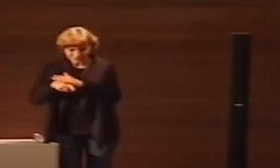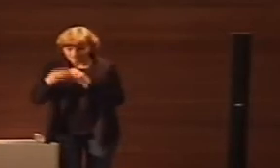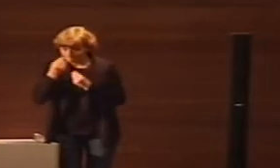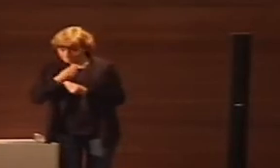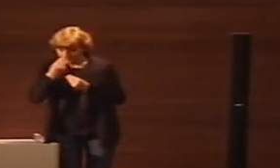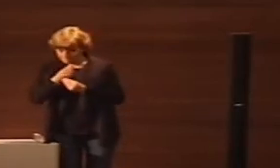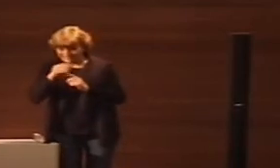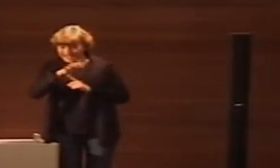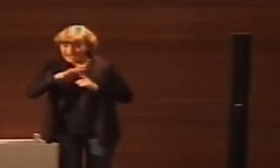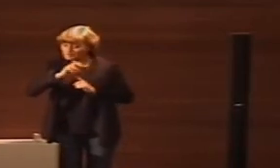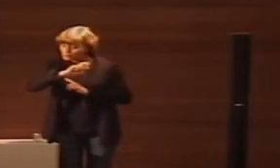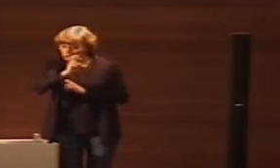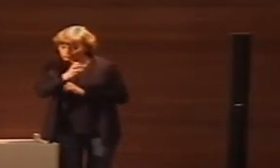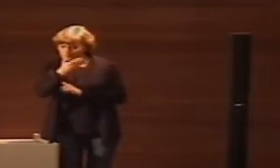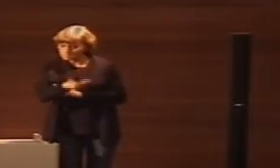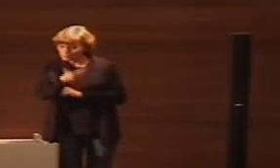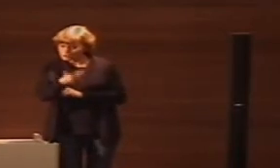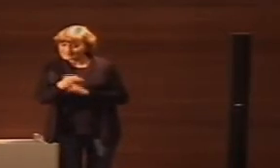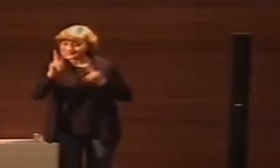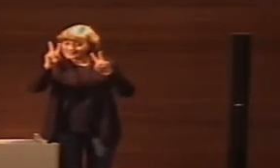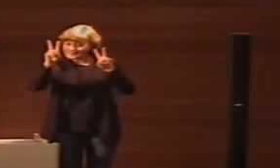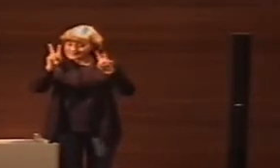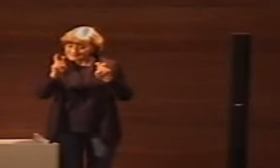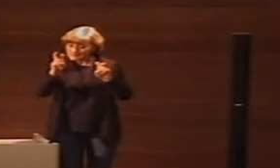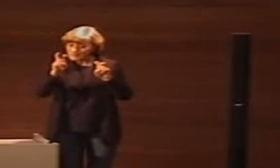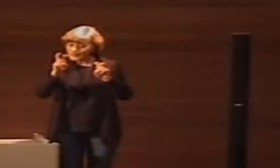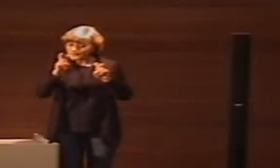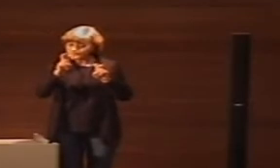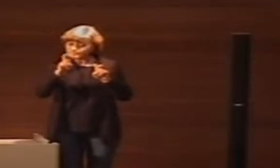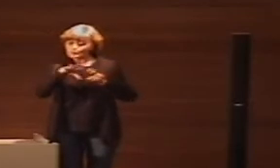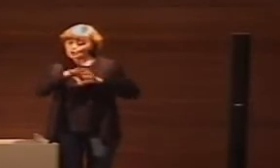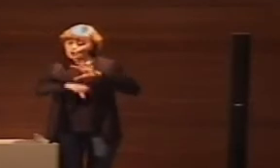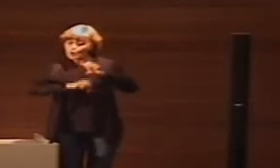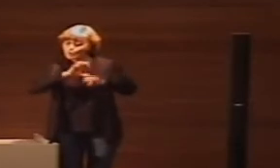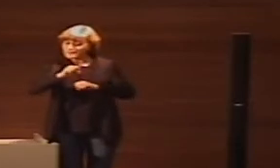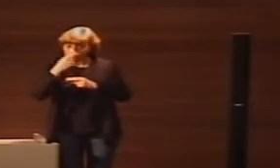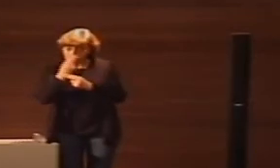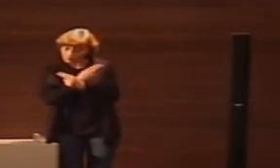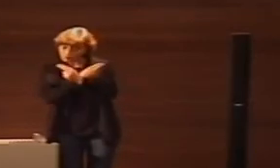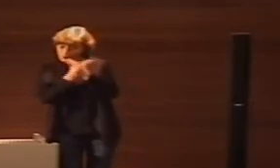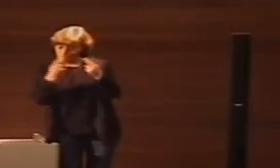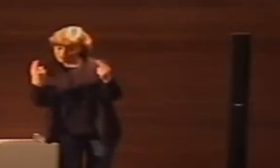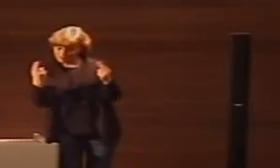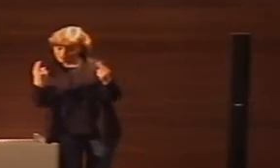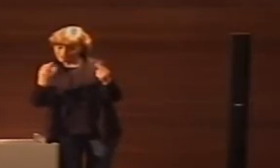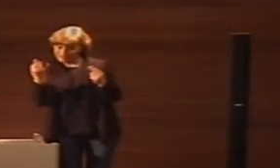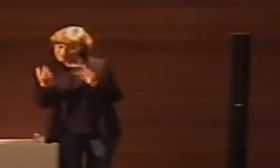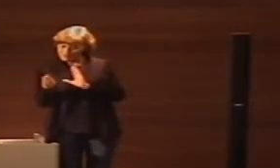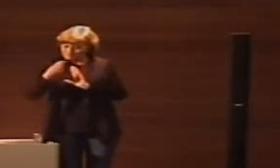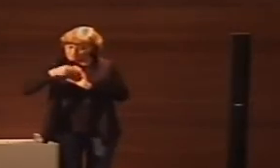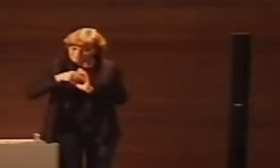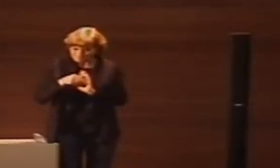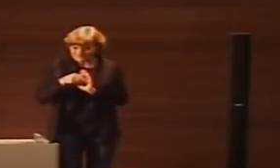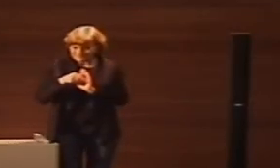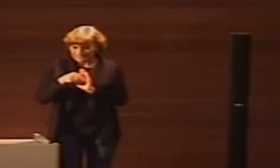ámbito importante es el ámbito de la compra pública, introducir criterios ambientales a la hora de hacer